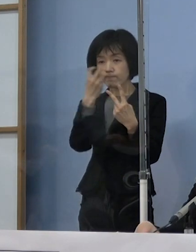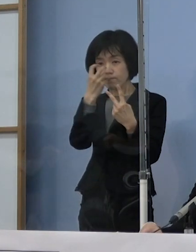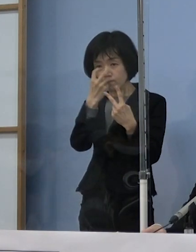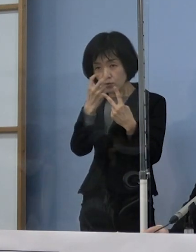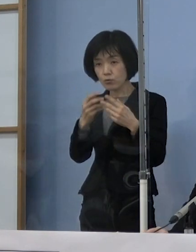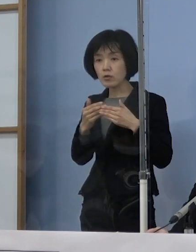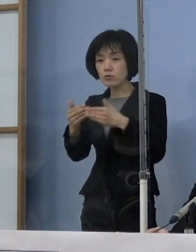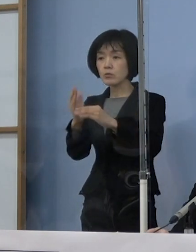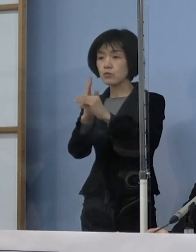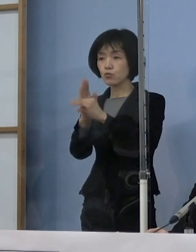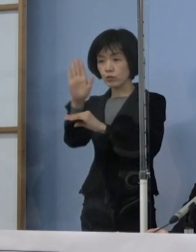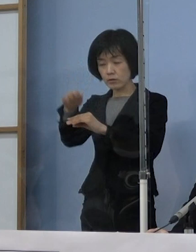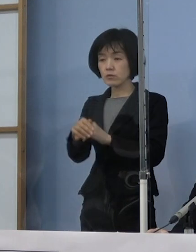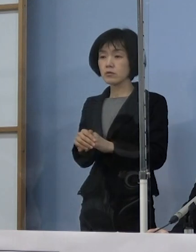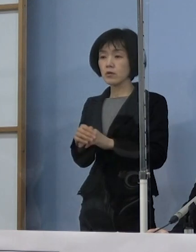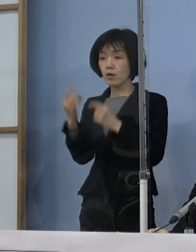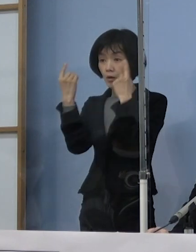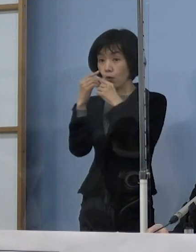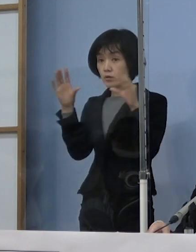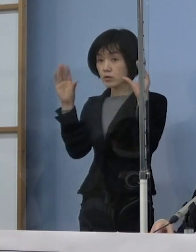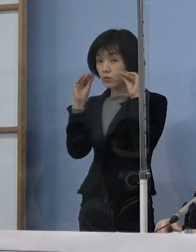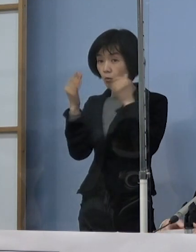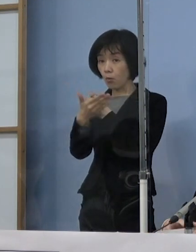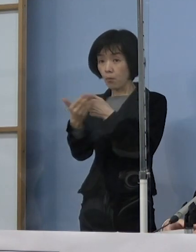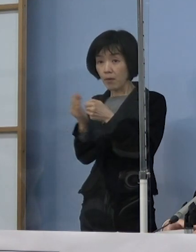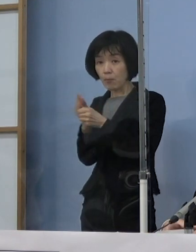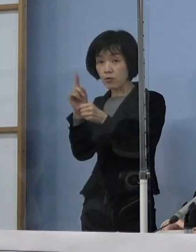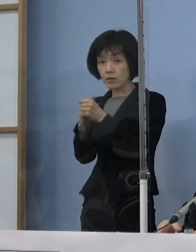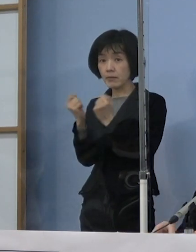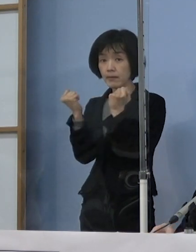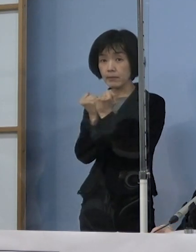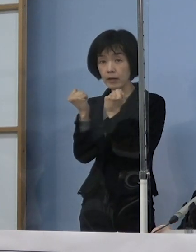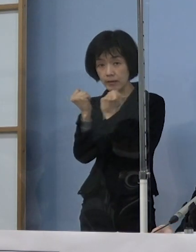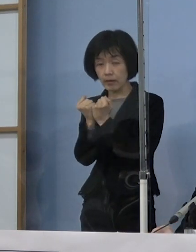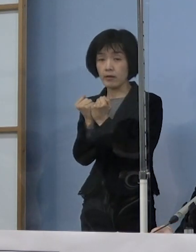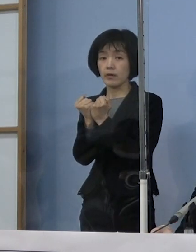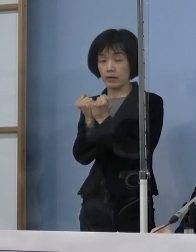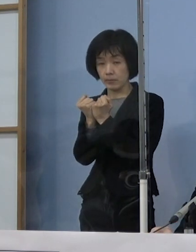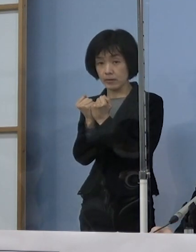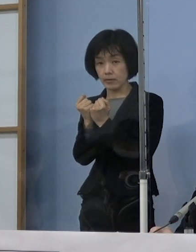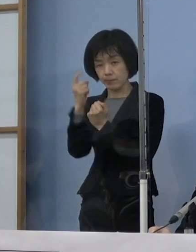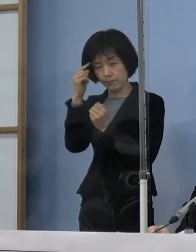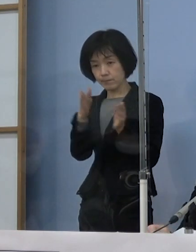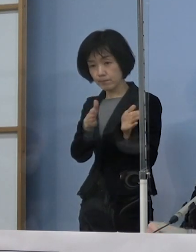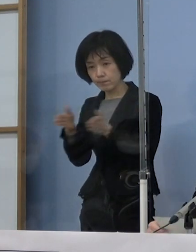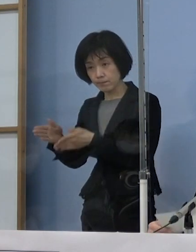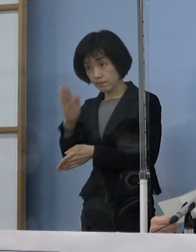ところであります。プライバシー保護の観点からぜひご配慮をお願いいたします。